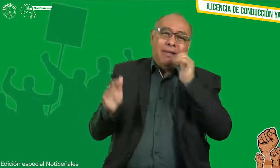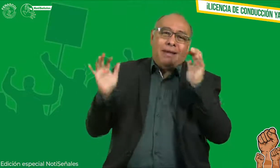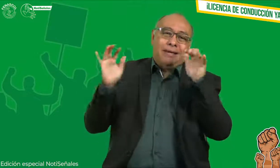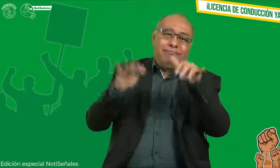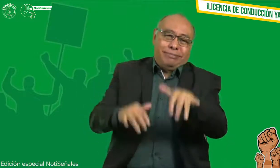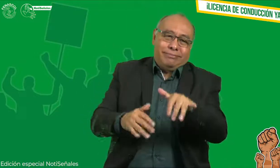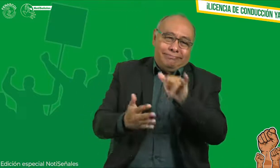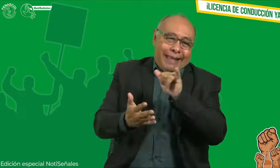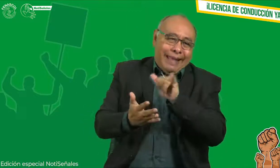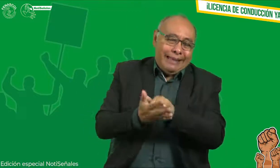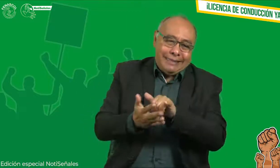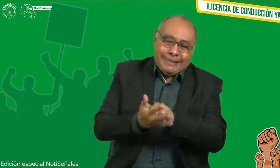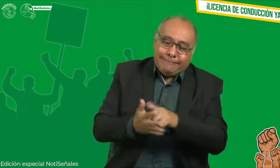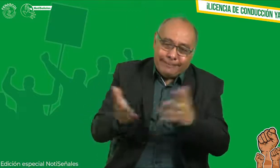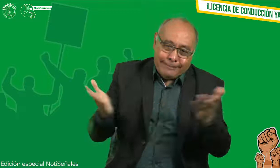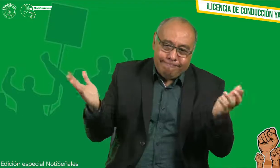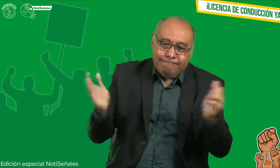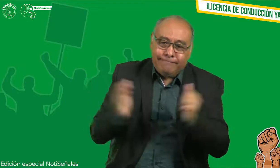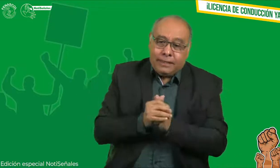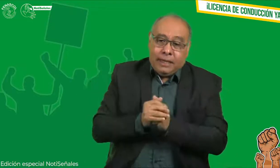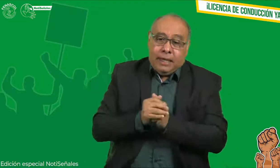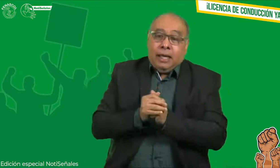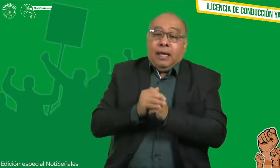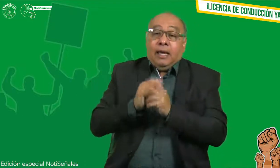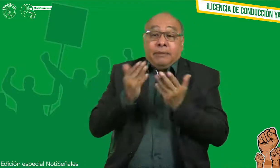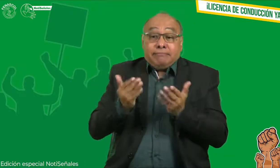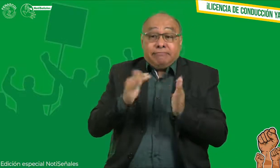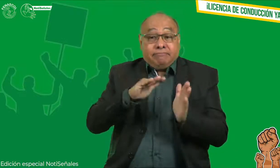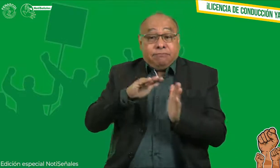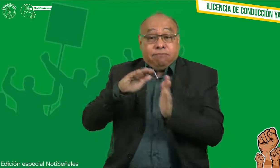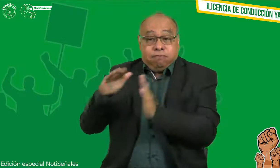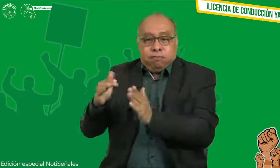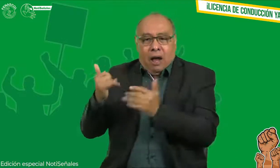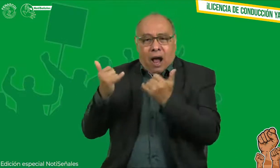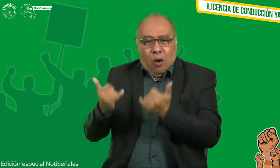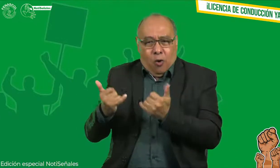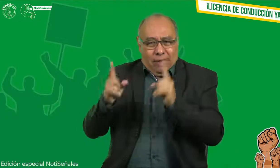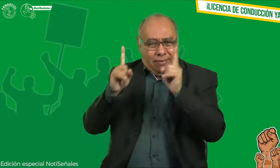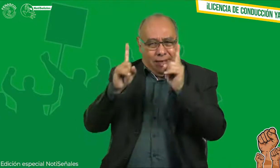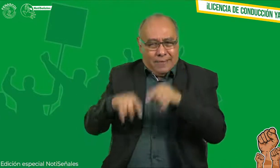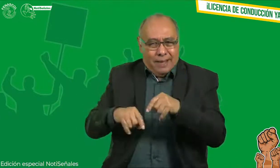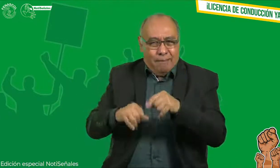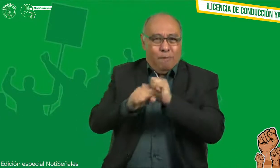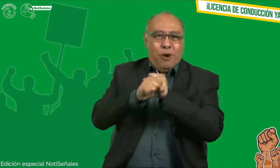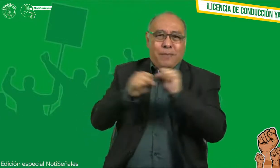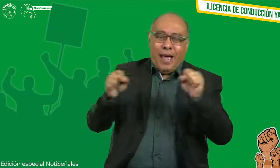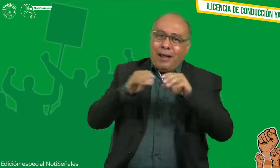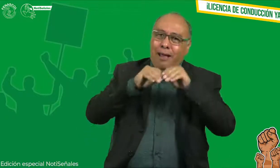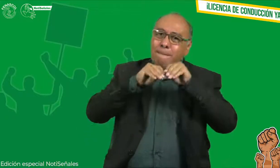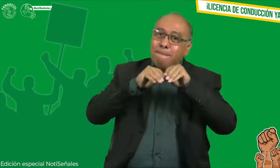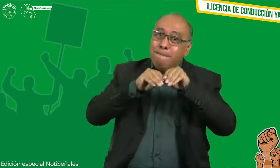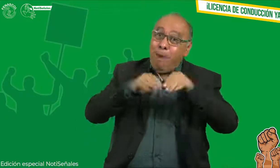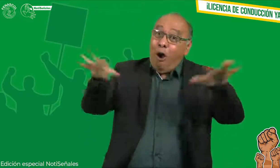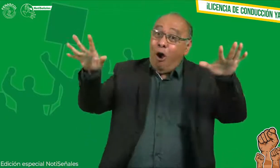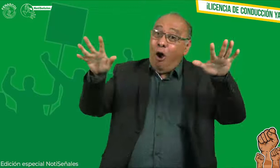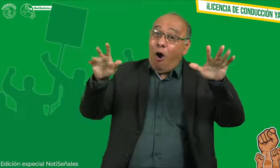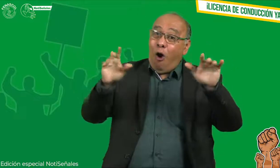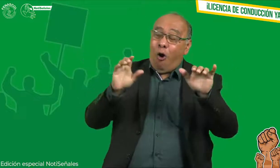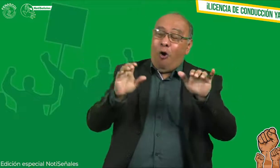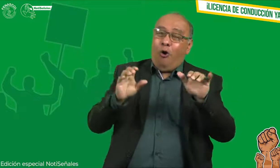están desplazando, desde ayer se han estado desplazando a la capital y es por eso que no lo podemos aplazar ni